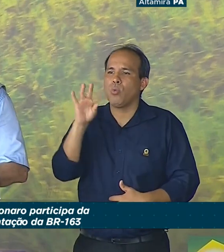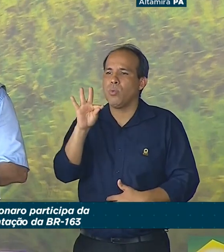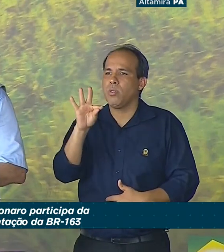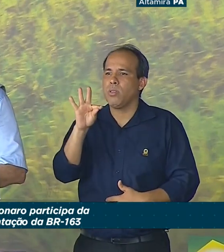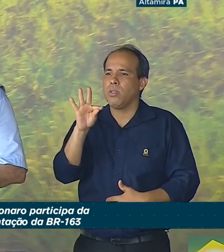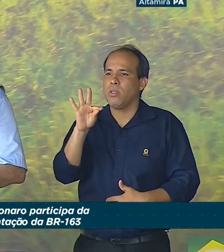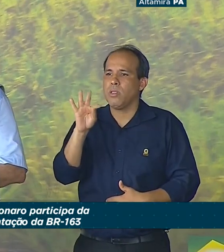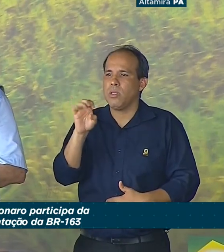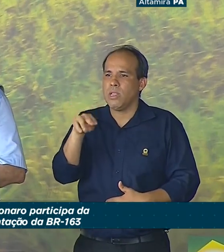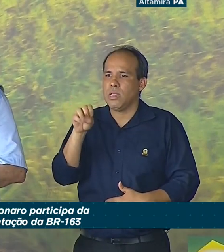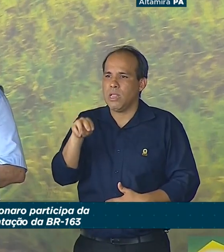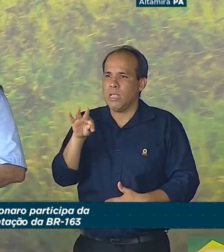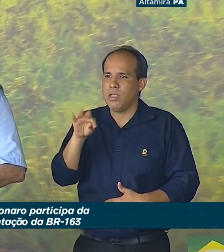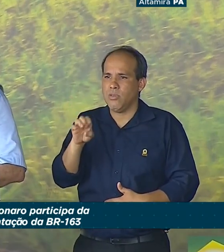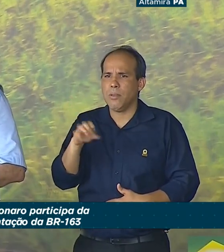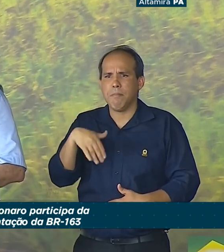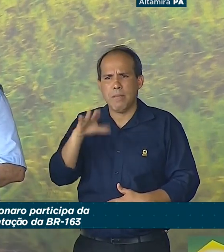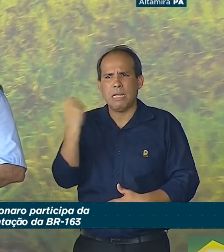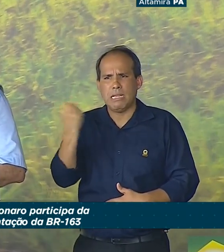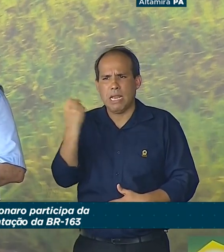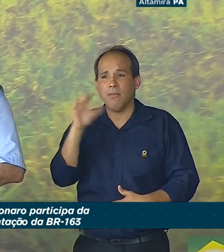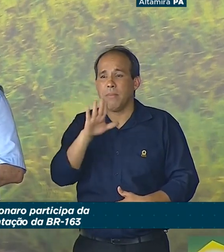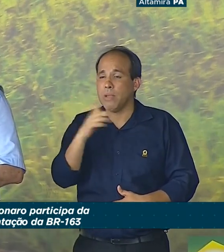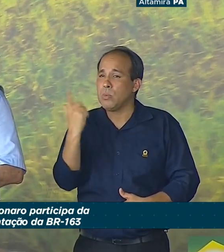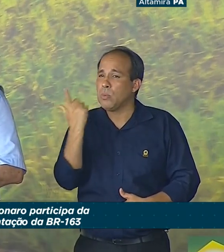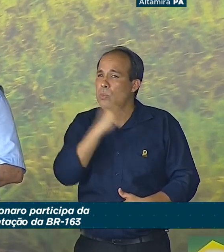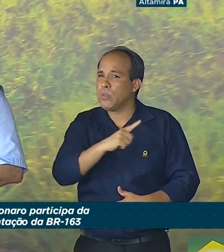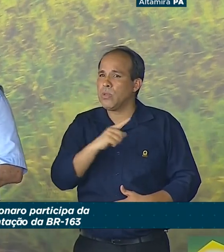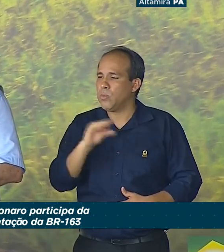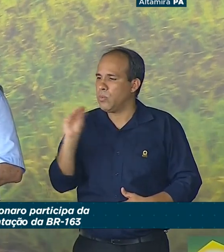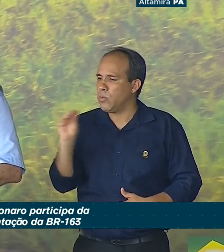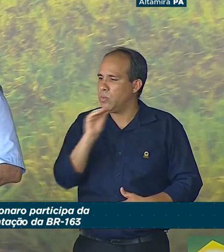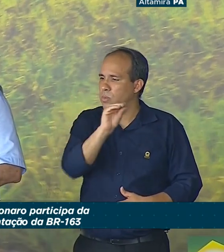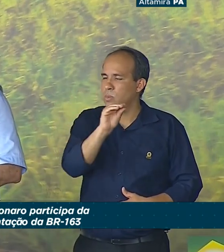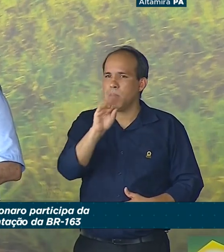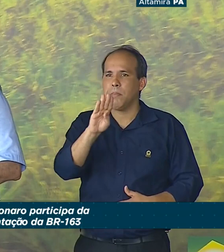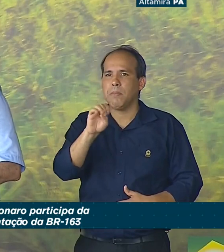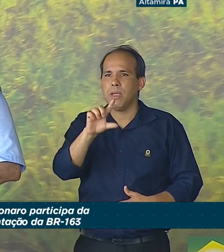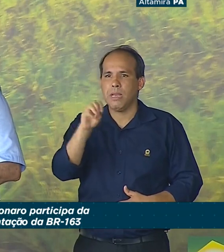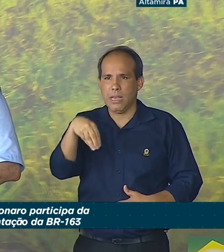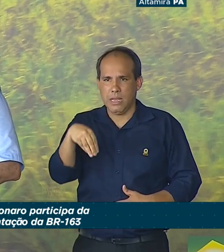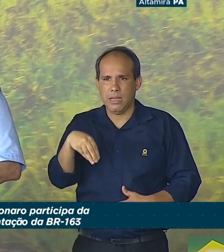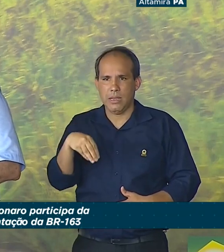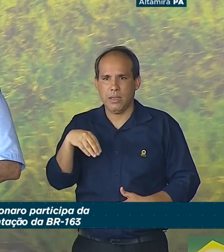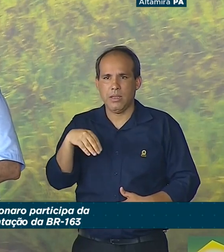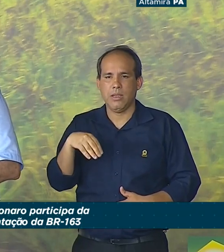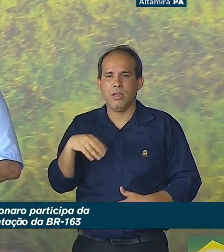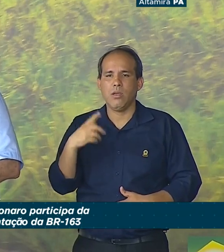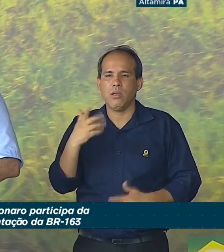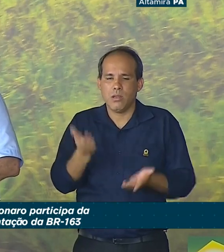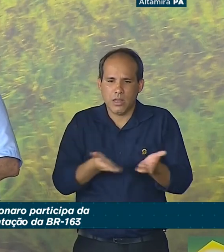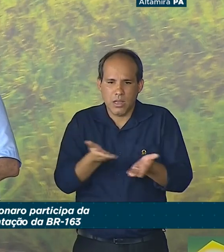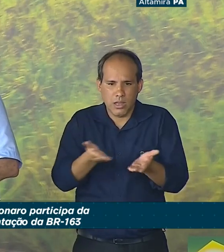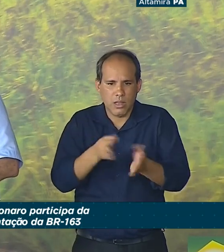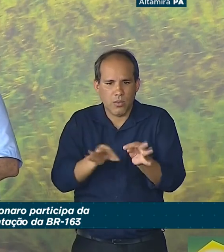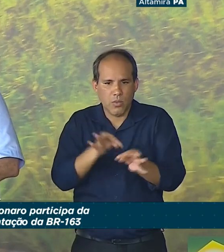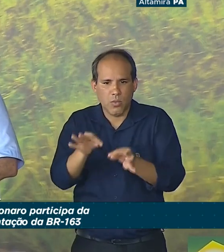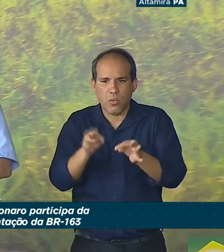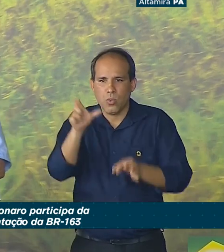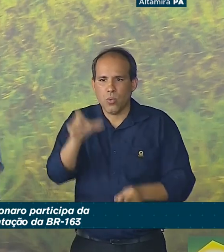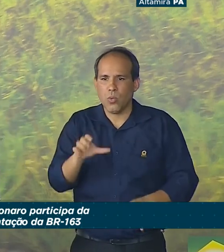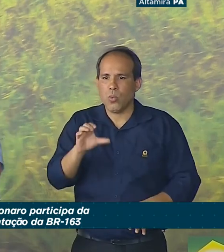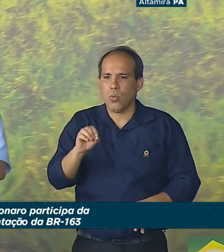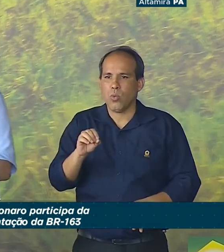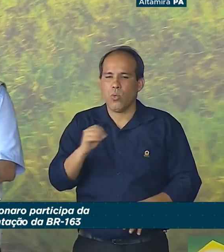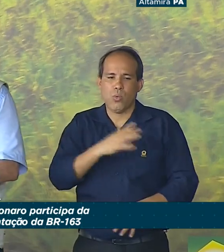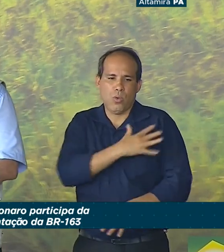grave, mas já está sendo evacuado para Belém do Pará, para atendimento, que é o coronel Cardoso, que sofreu um